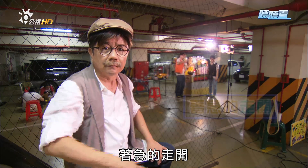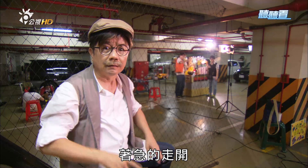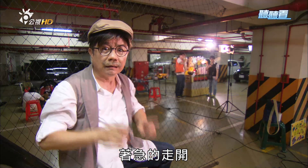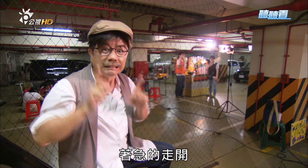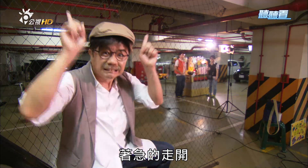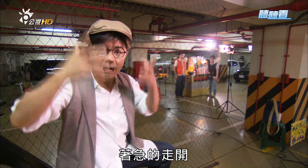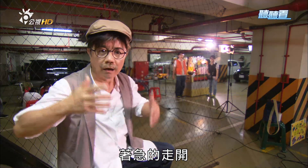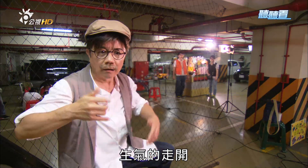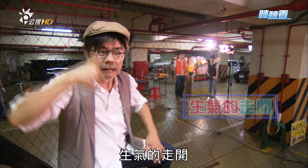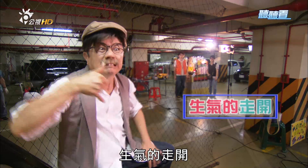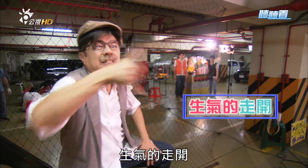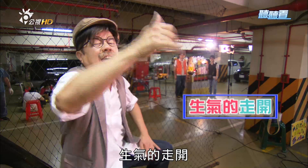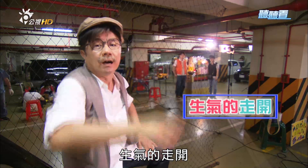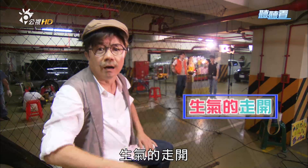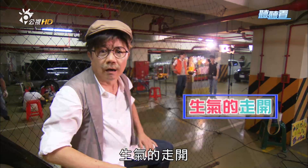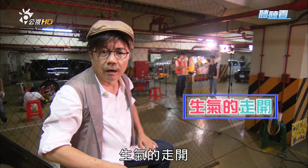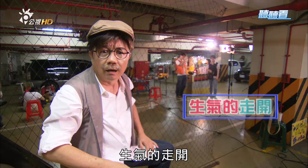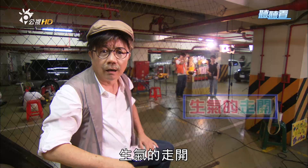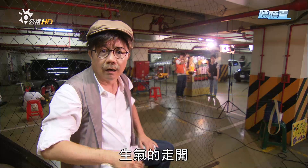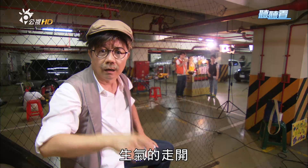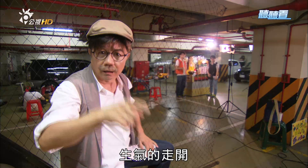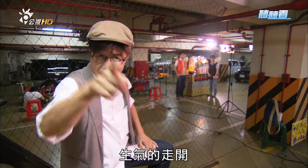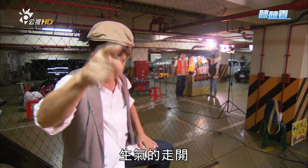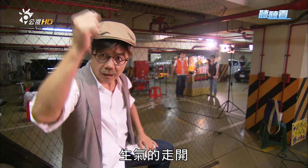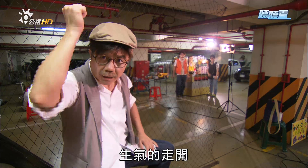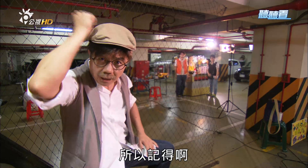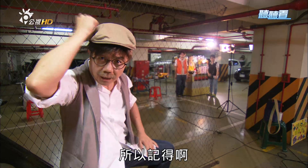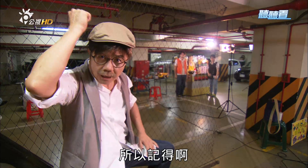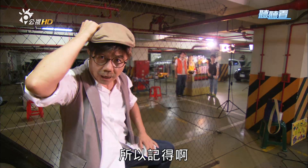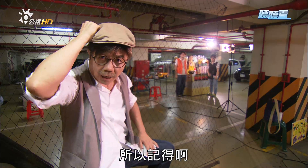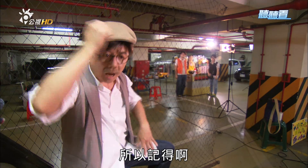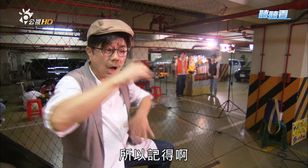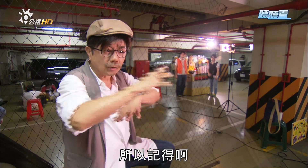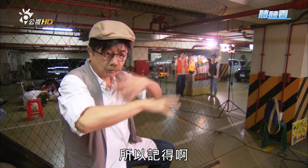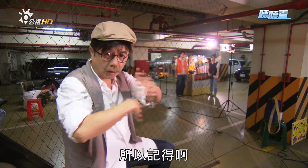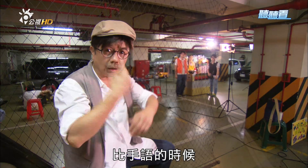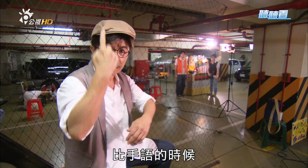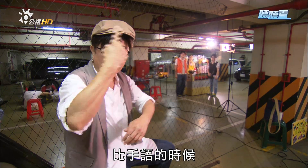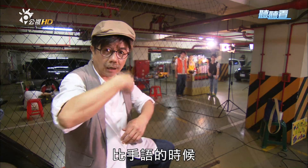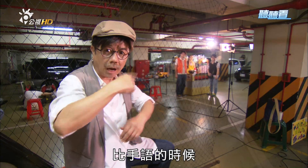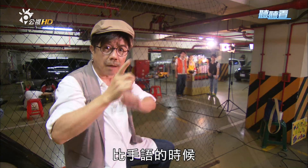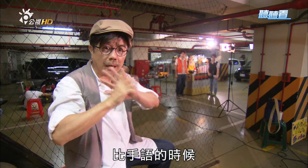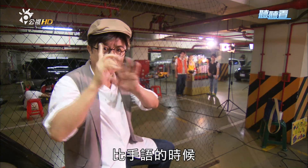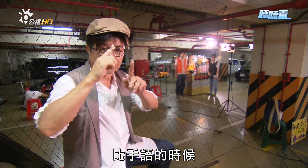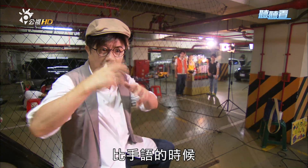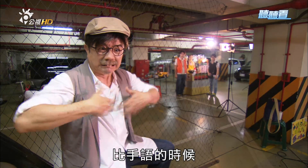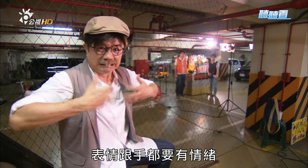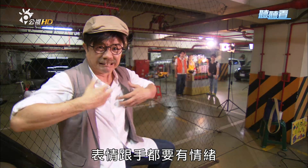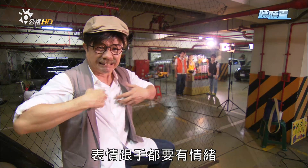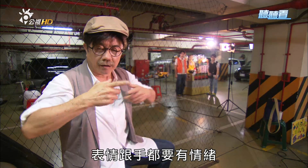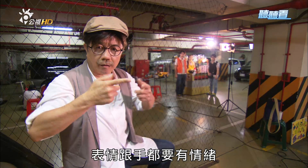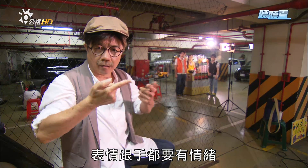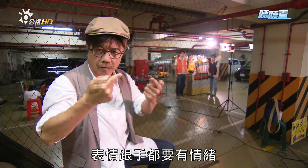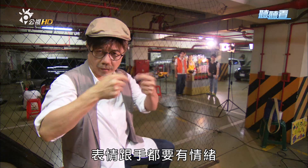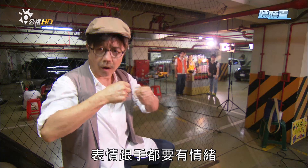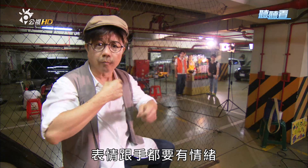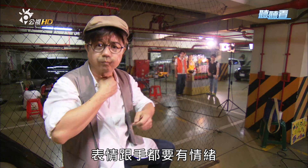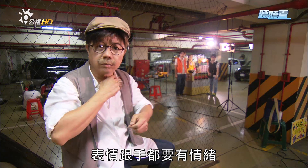开，生气的走开。哎，所以记得啊，比手语的时候呢，表情跟手都